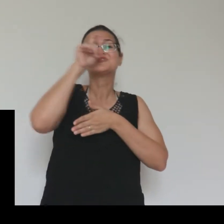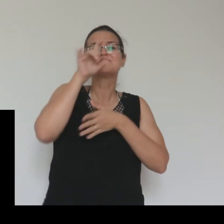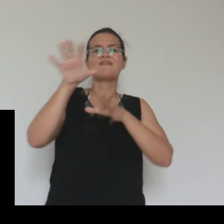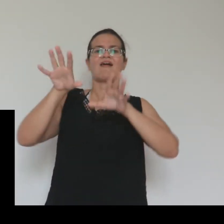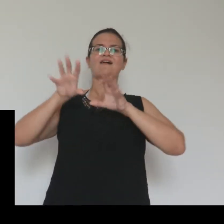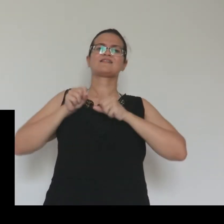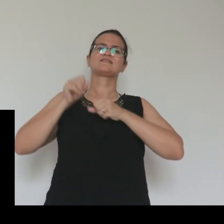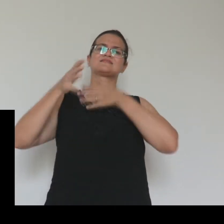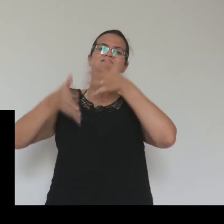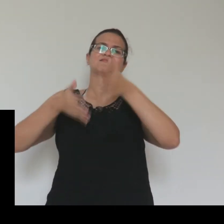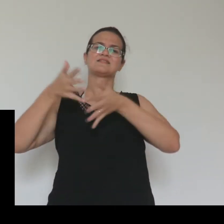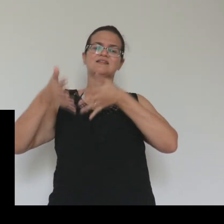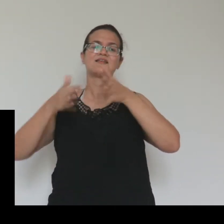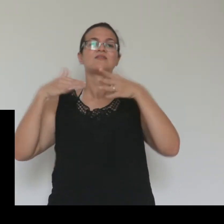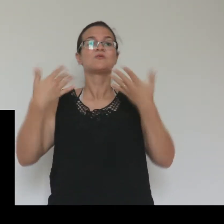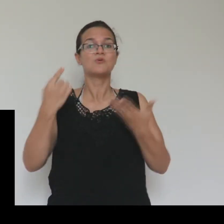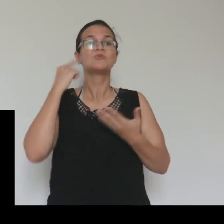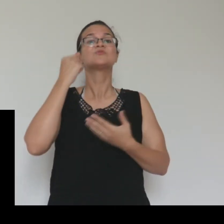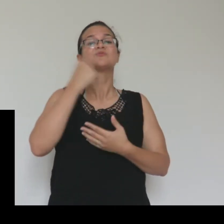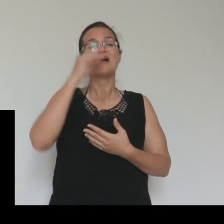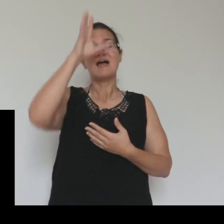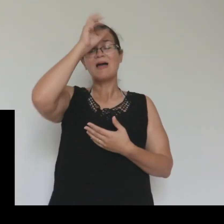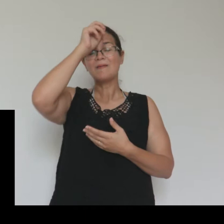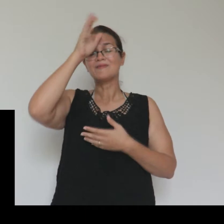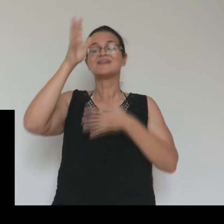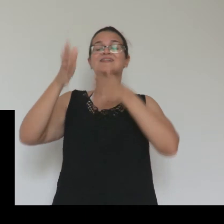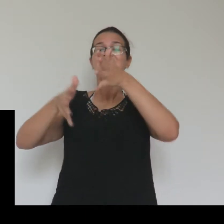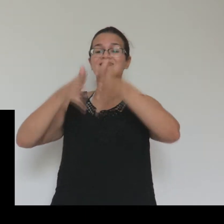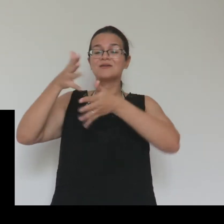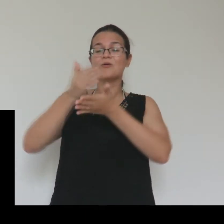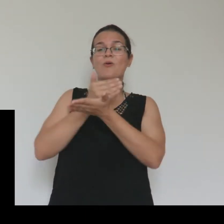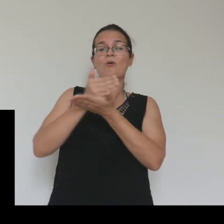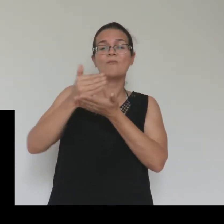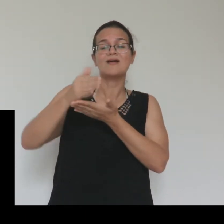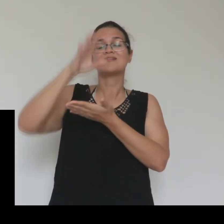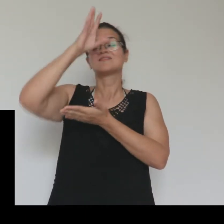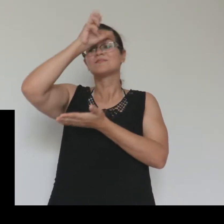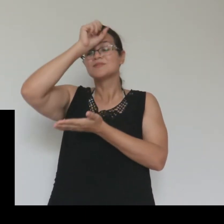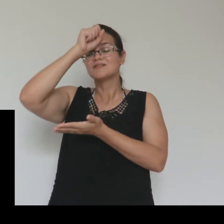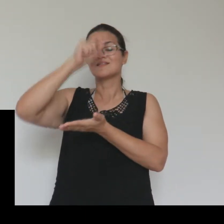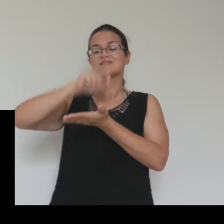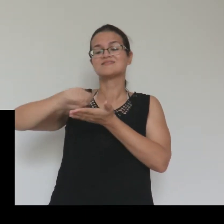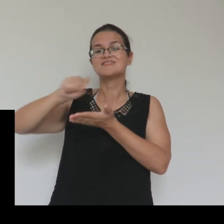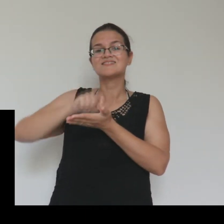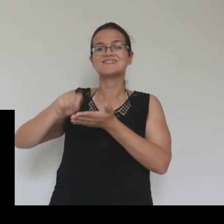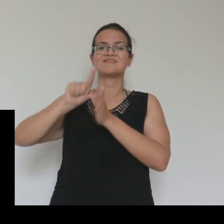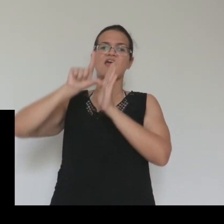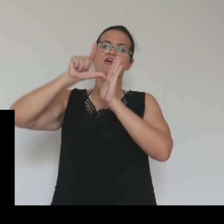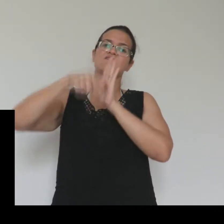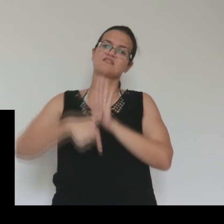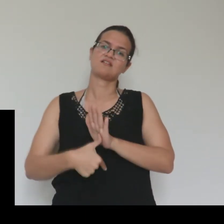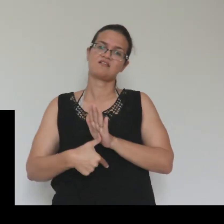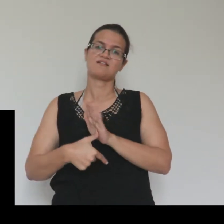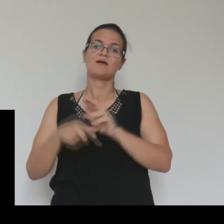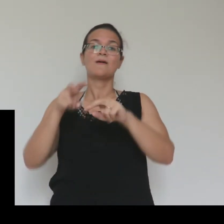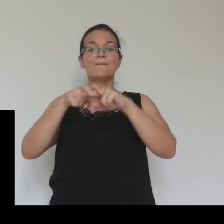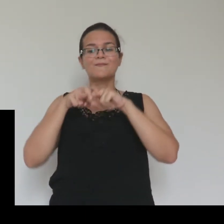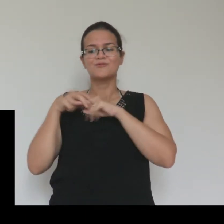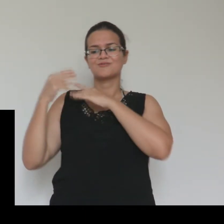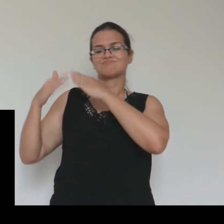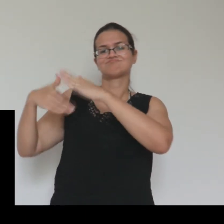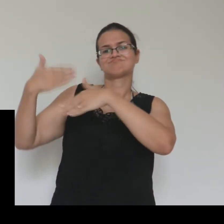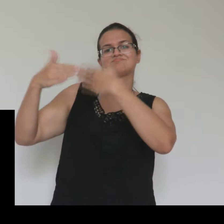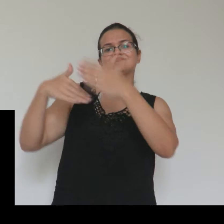aprender a escrever de forma tardia, devido a tudo isso. Porque se desde a infância ele tivesse